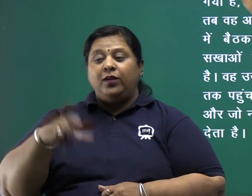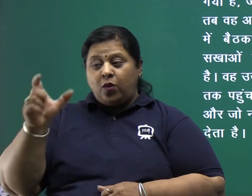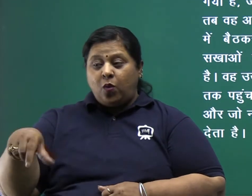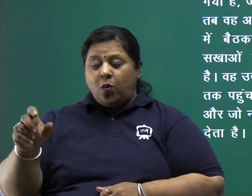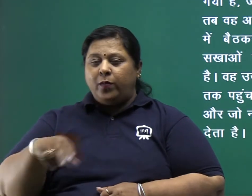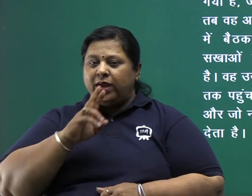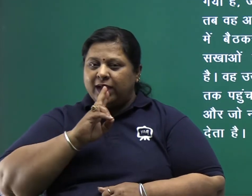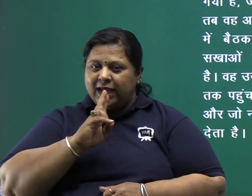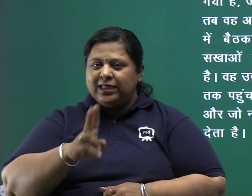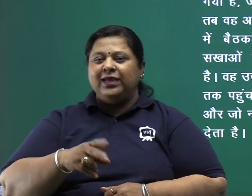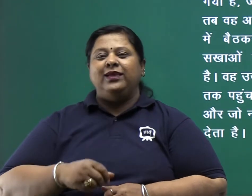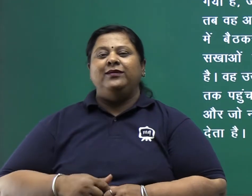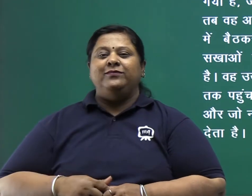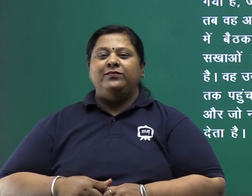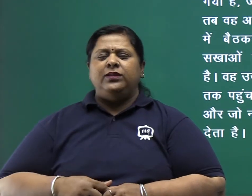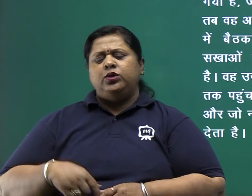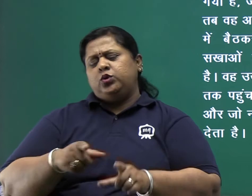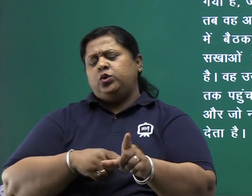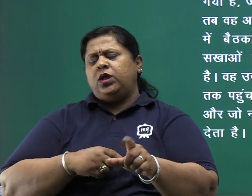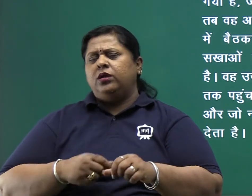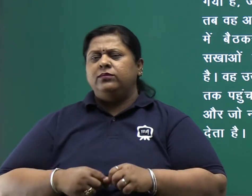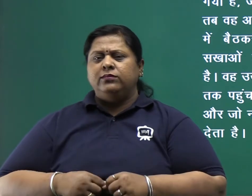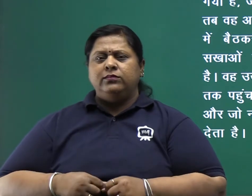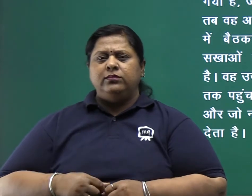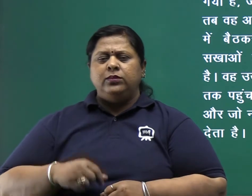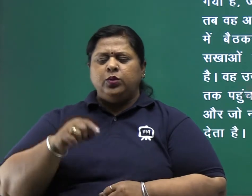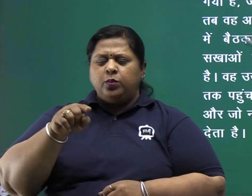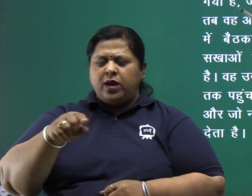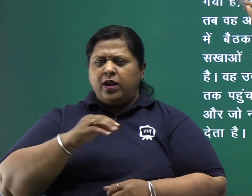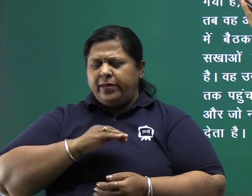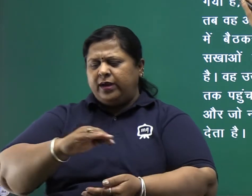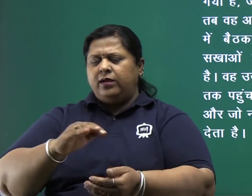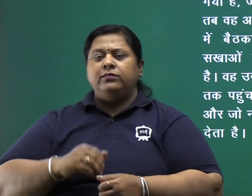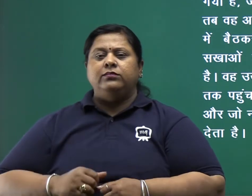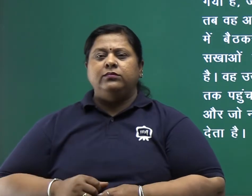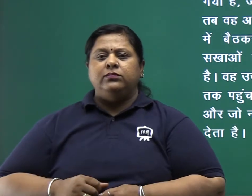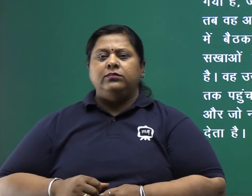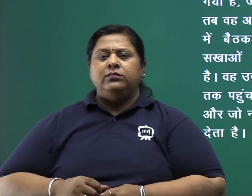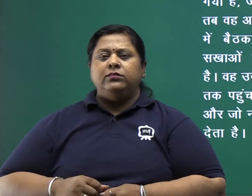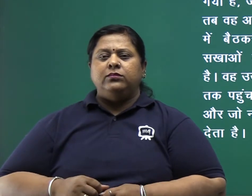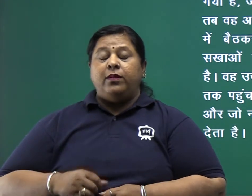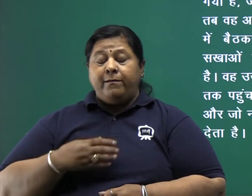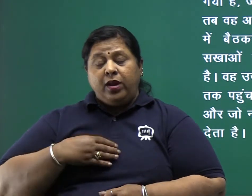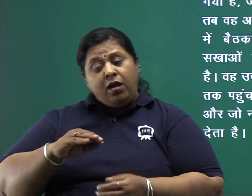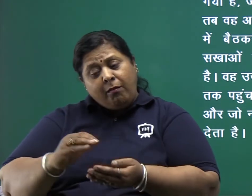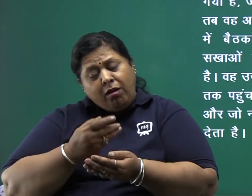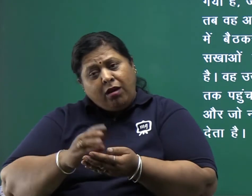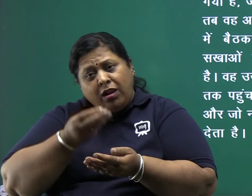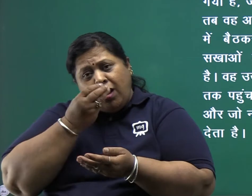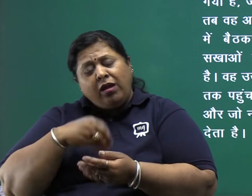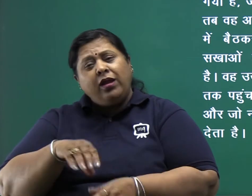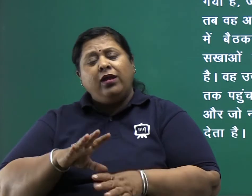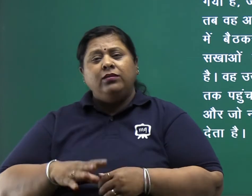गोपियां कहती हैं कि यशोदा, तुम्हारा बेटा मेरा मक्खन खा गया है।